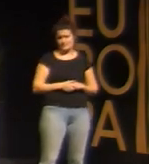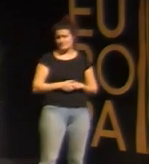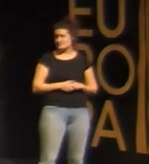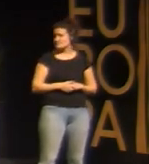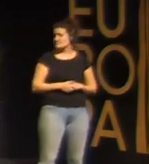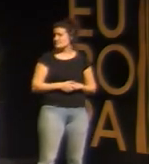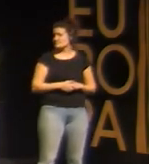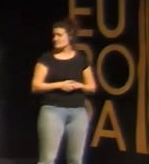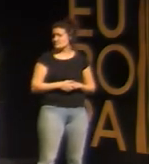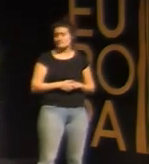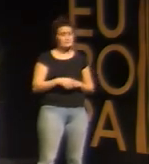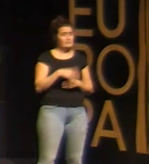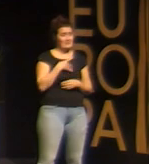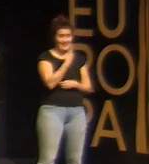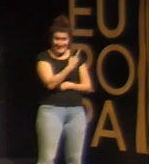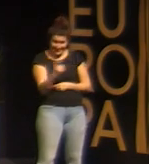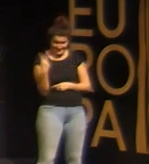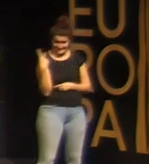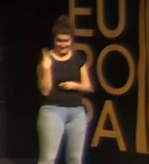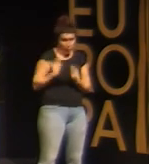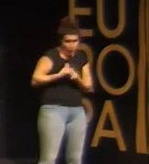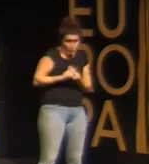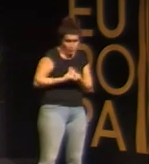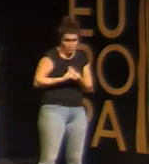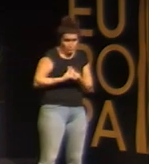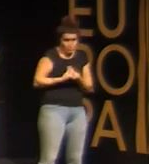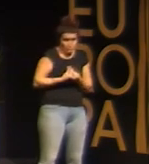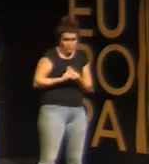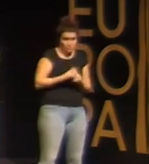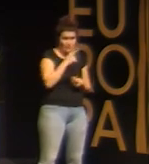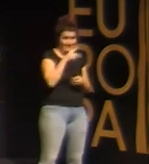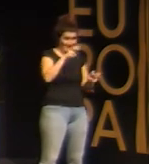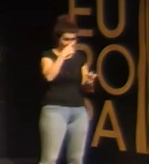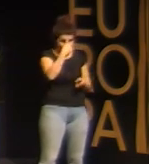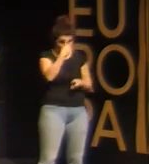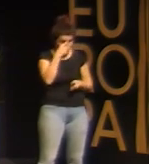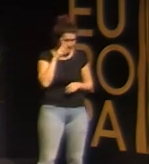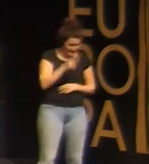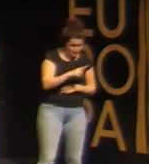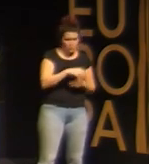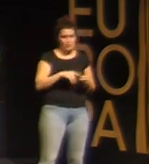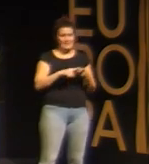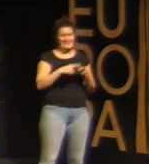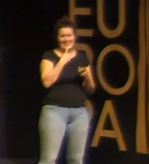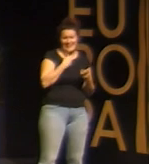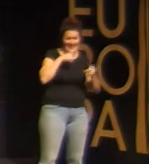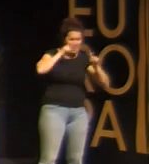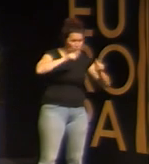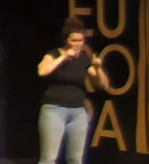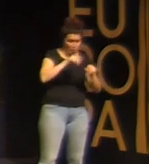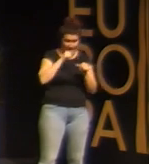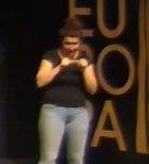que no necesitan juntos y con lo que hemos visto de la neuro lo que nos dicen que va a ser la educación de ahora en adelante